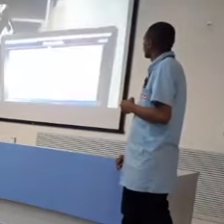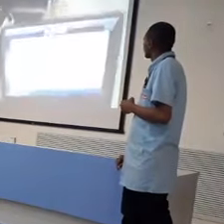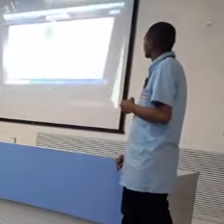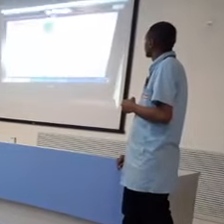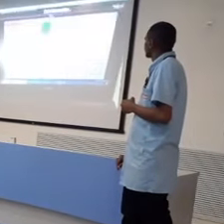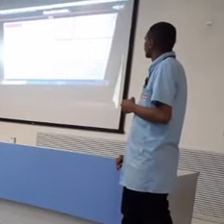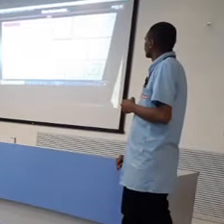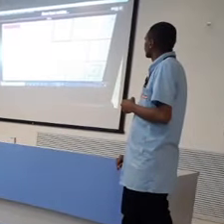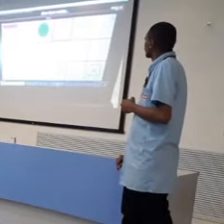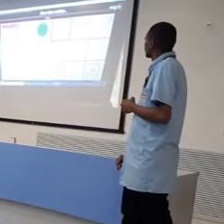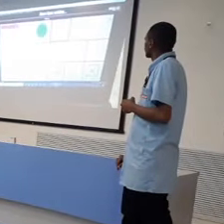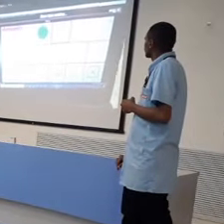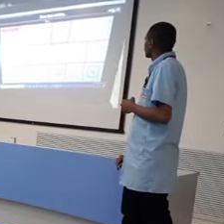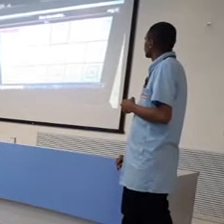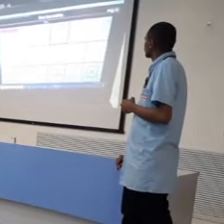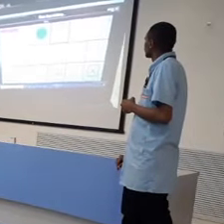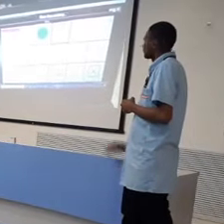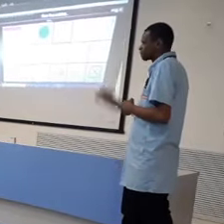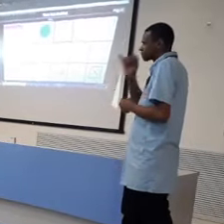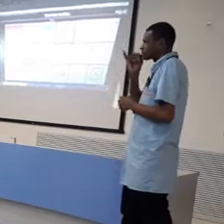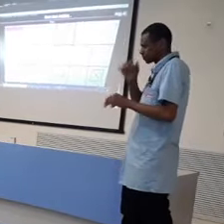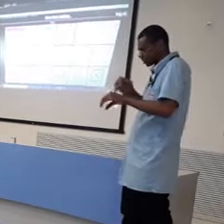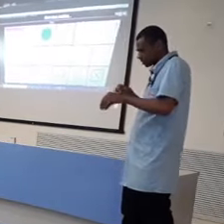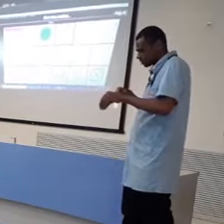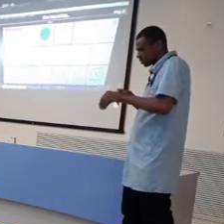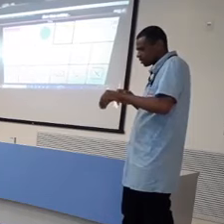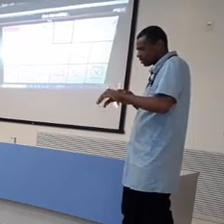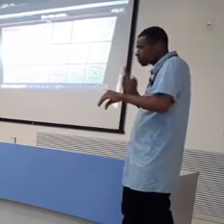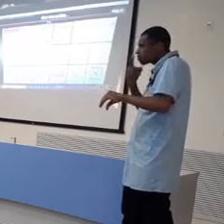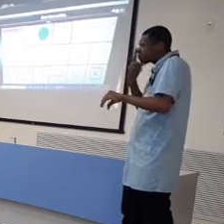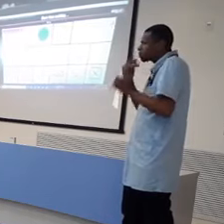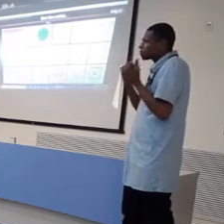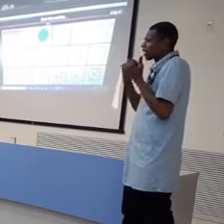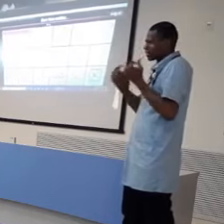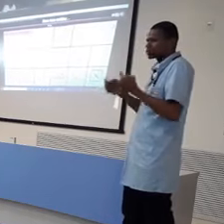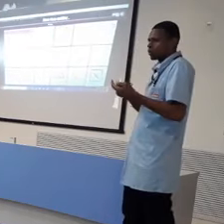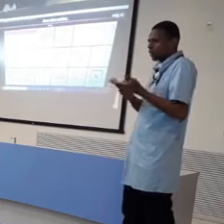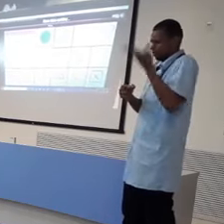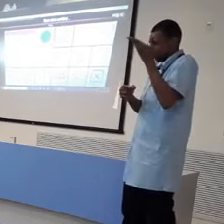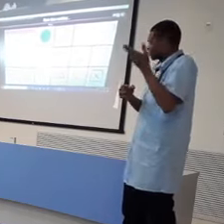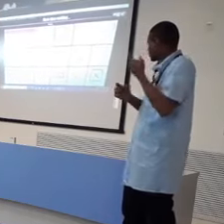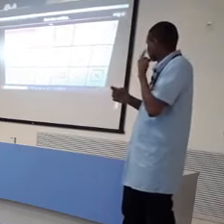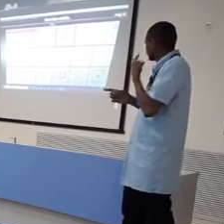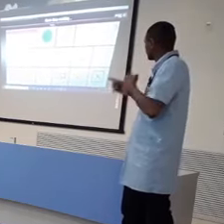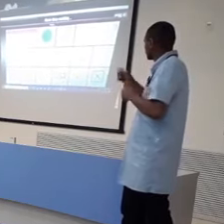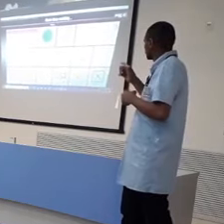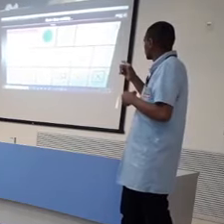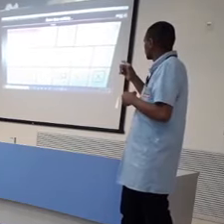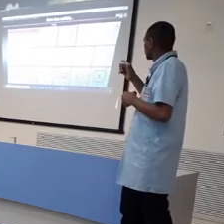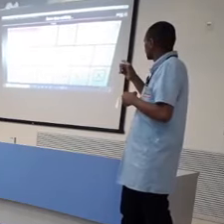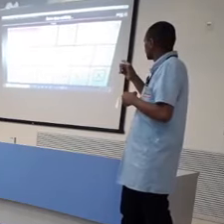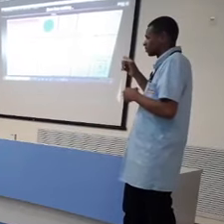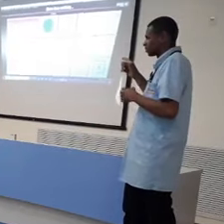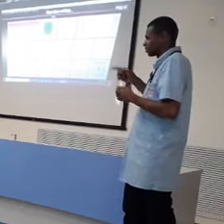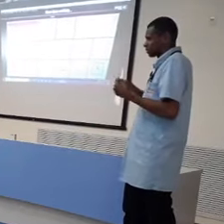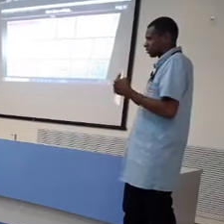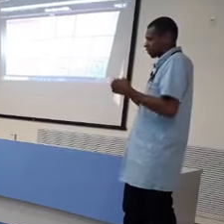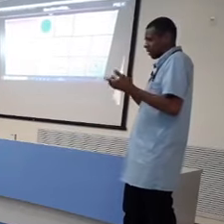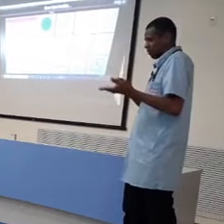corrente, então eu vou aumentar como se fosse a corrente da soldagem aqui, eu vou aumentar. Olha lá, eu aumentei, a